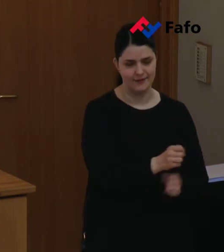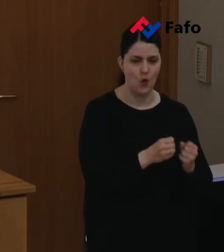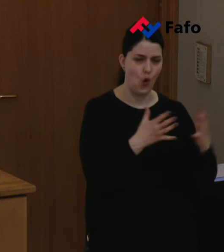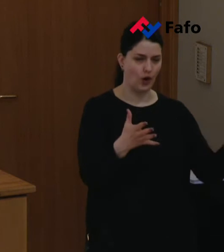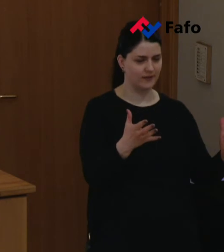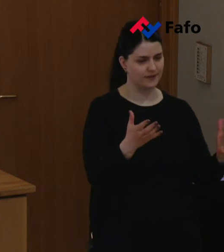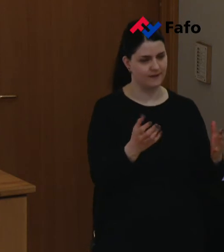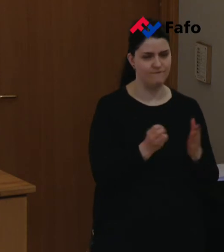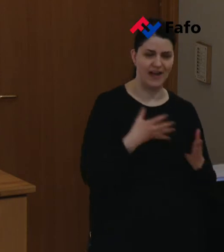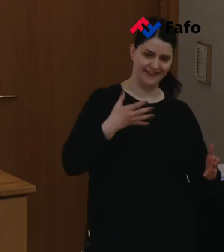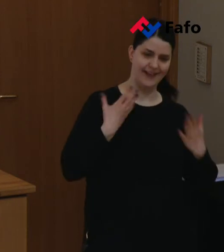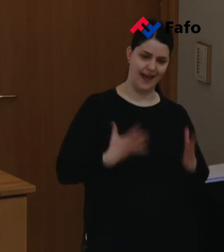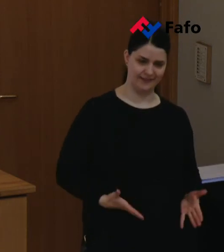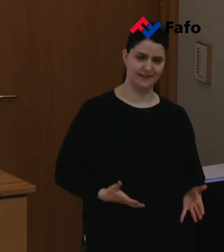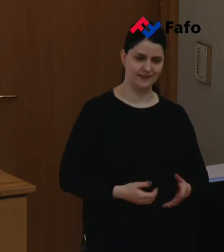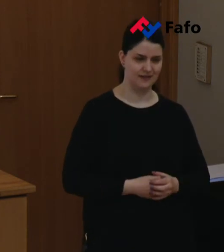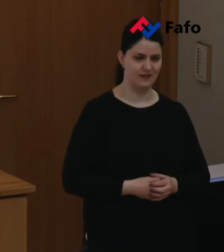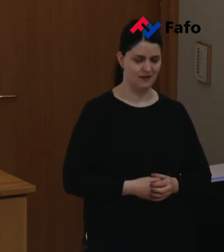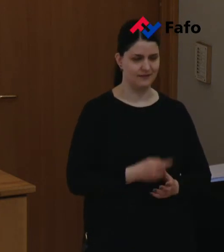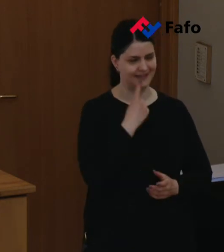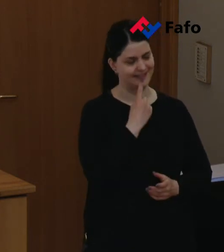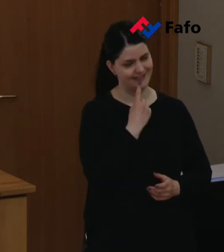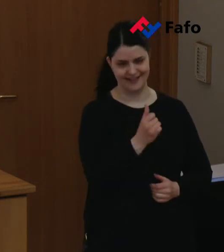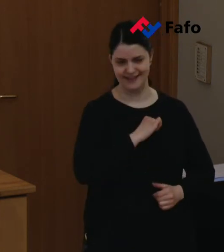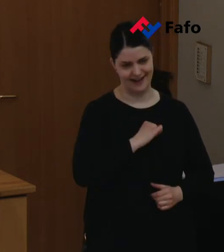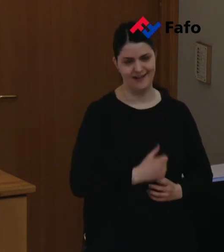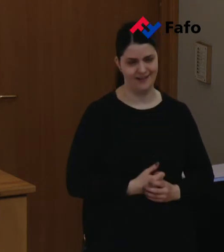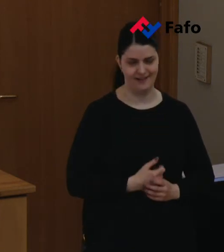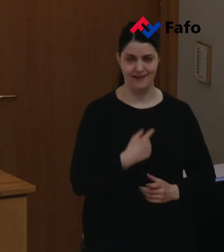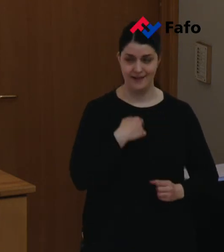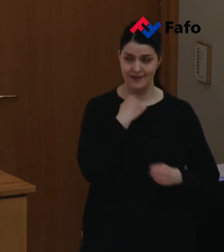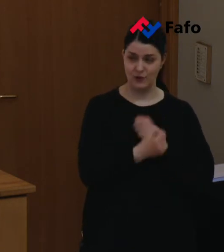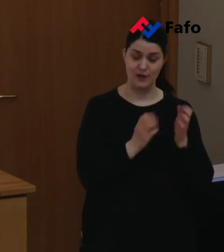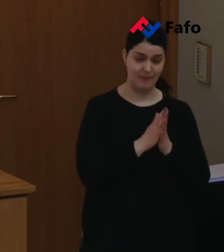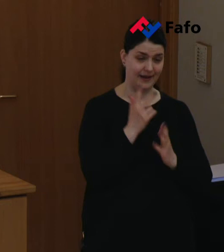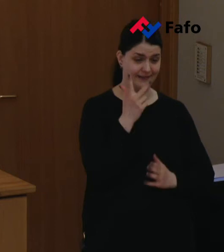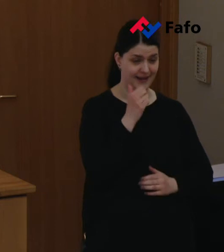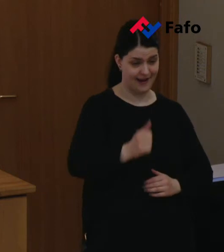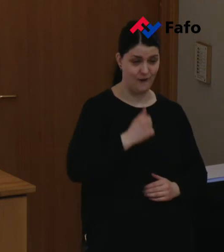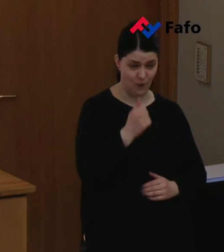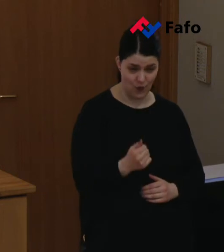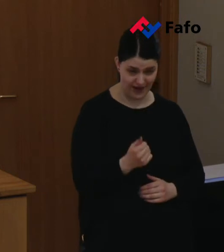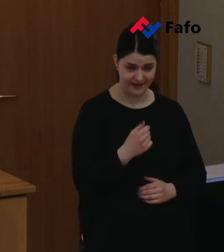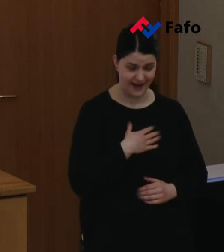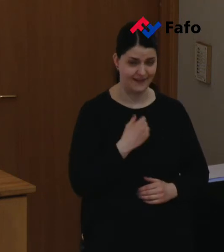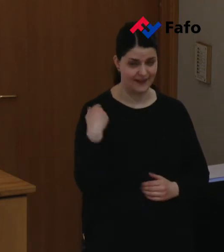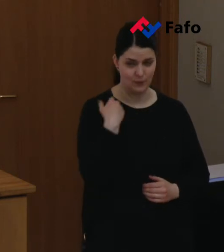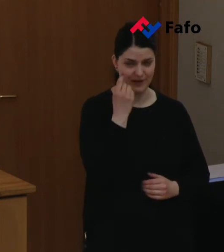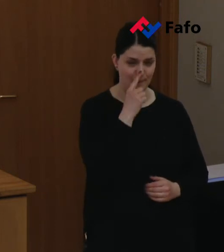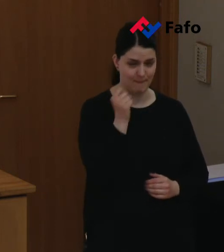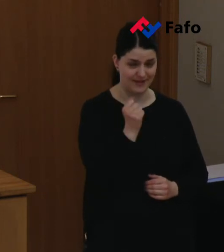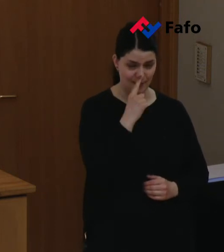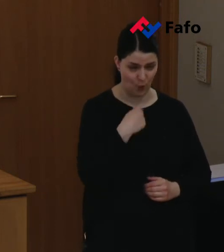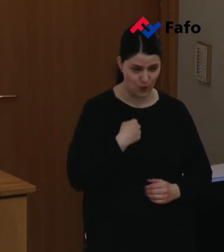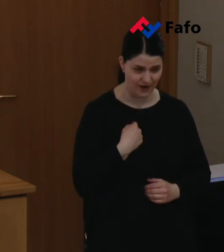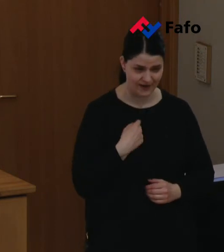uøkt verdighet. Det jo altså, det sier seg selv. Jeg mener, jeg gjør det med treåringen, jeg har blitt bestemor, jeg gjør det med